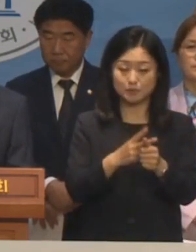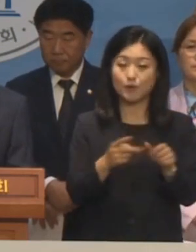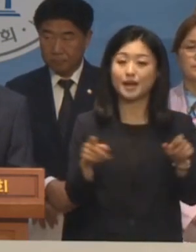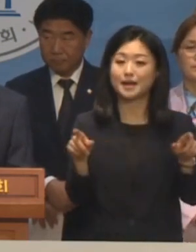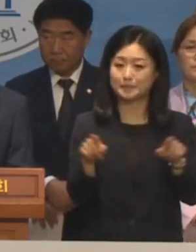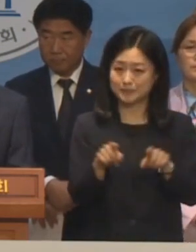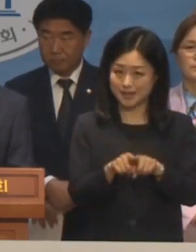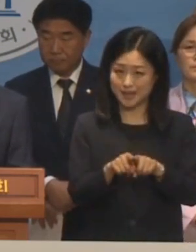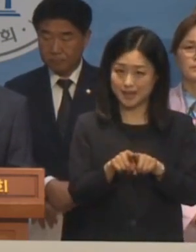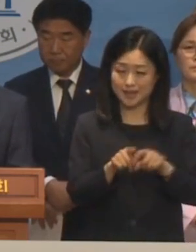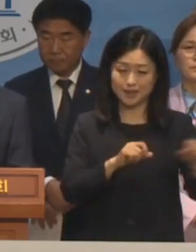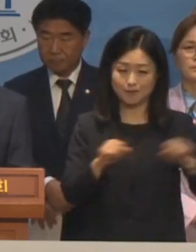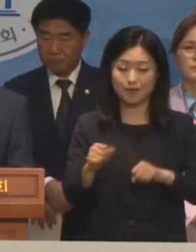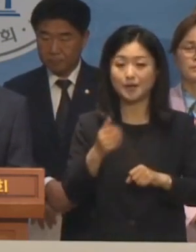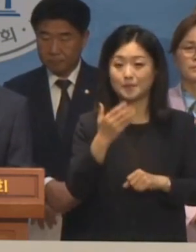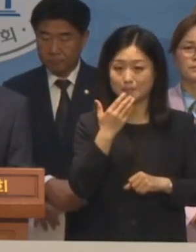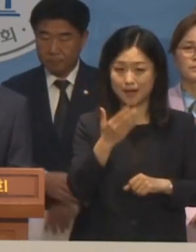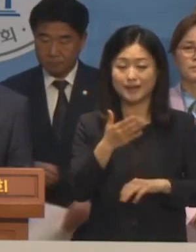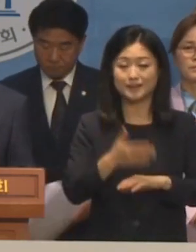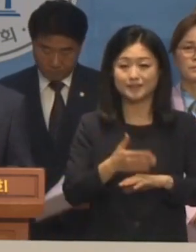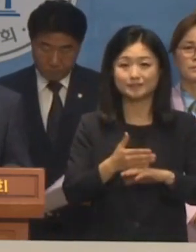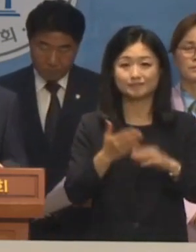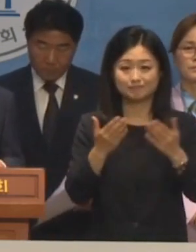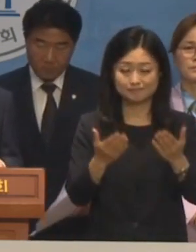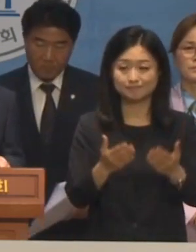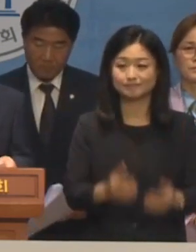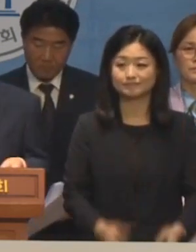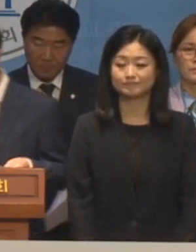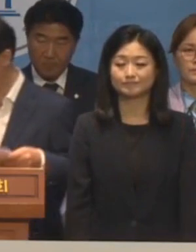함께 하겠습니다. 고맙습니다.